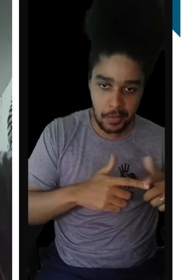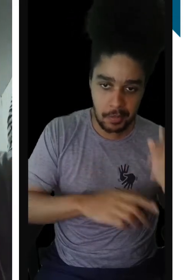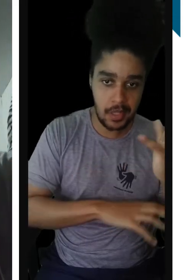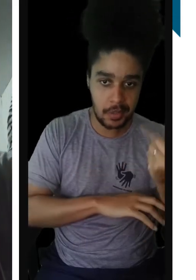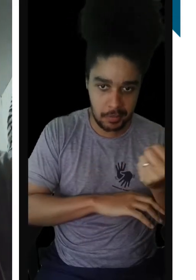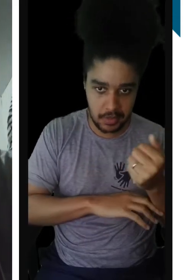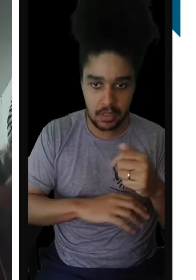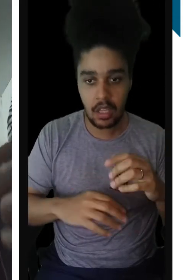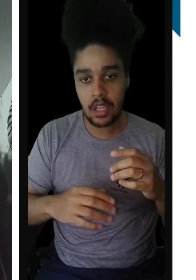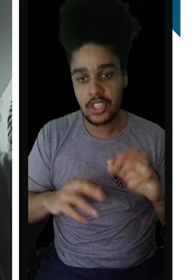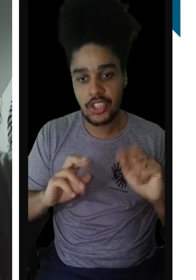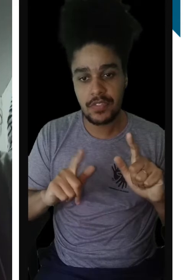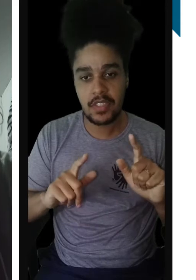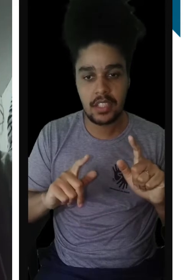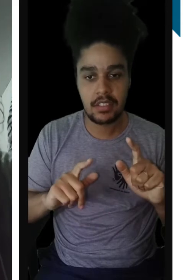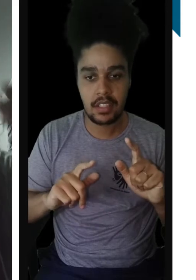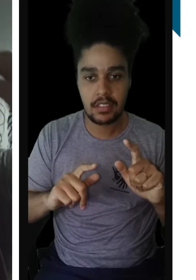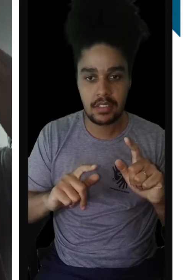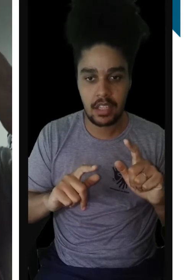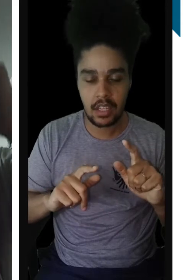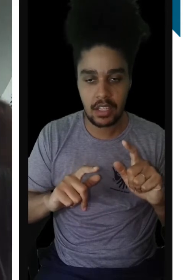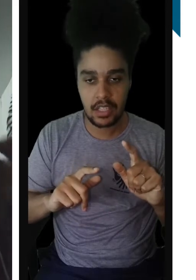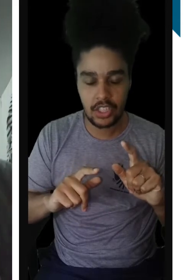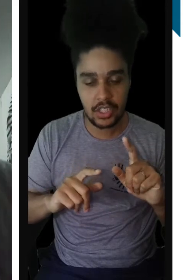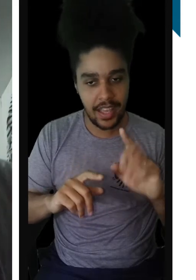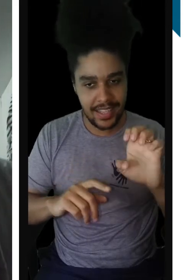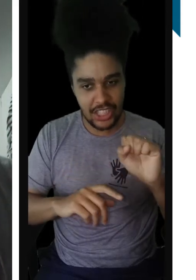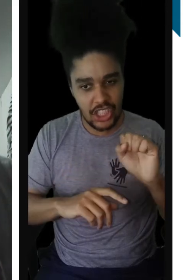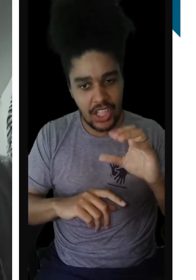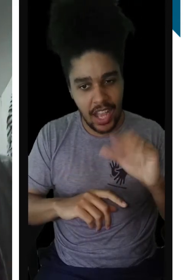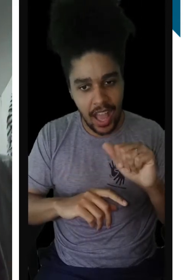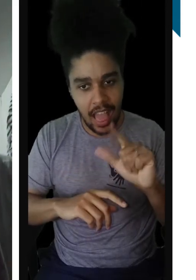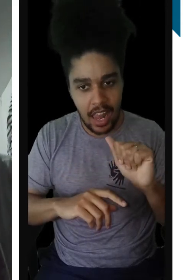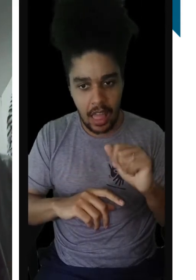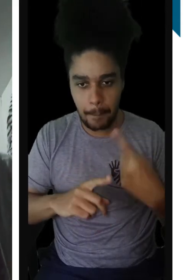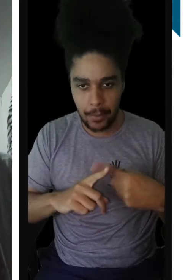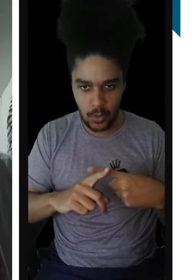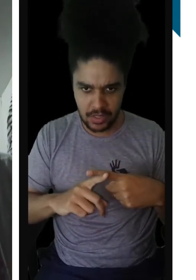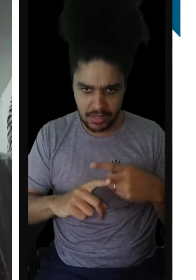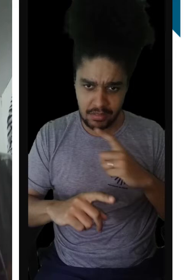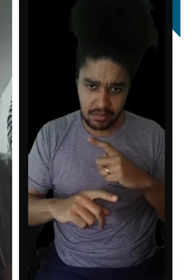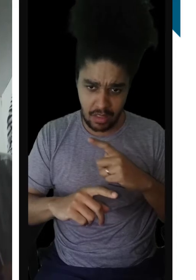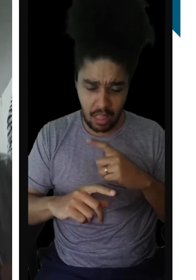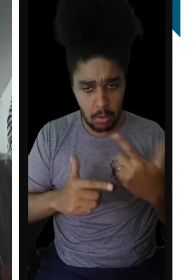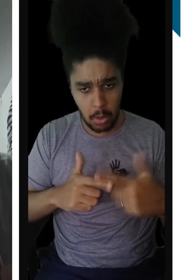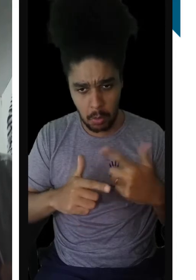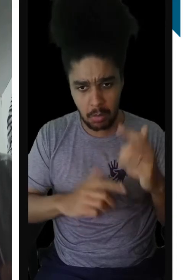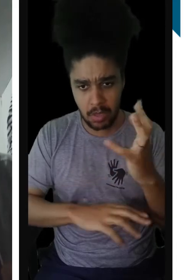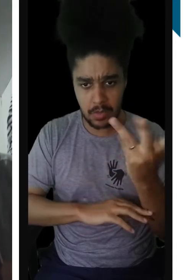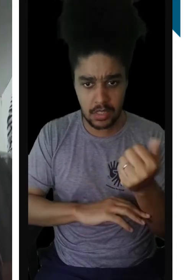problemas ambientais, uma diferenciação quanto à escala. Você está entendendo? Porque vão ter